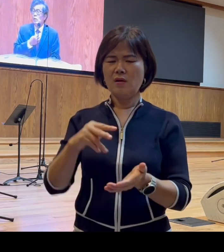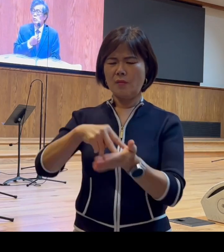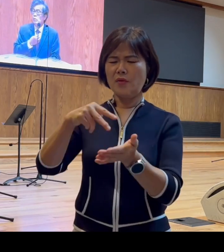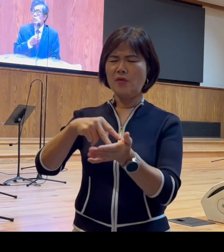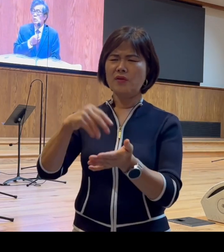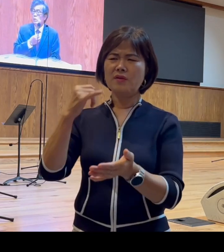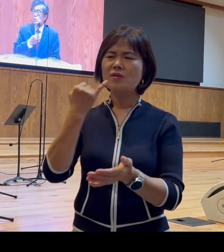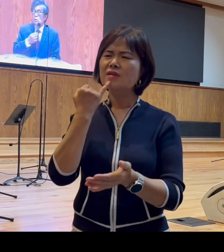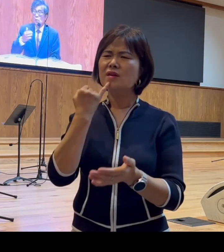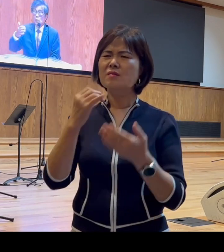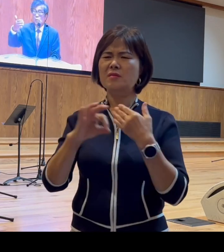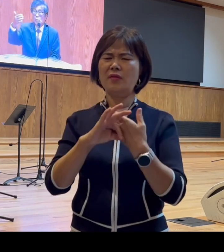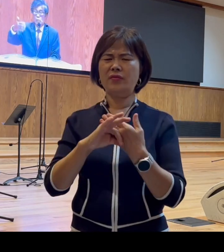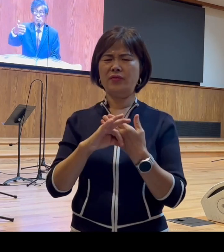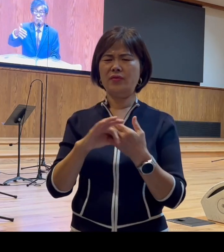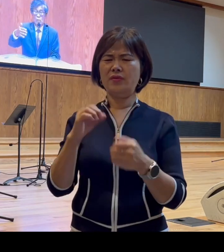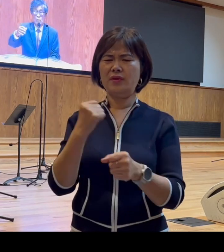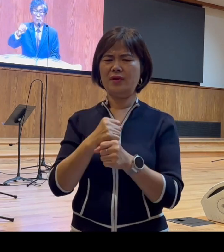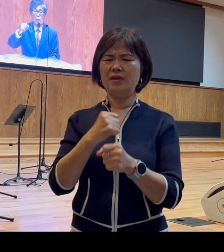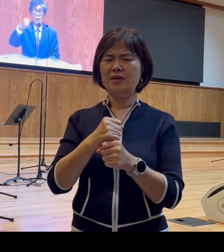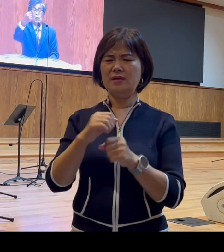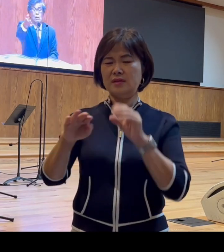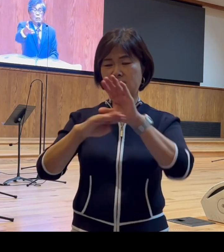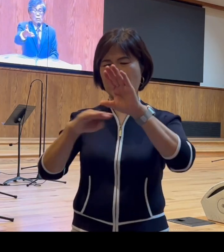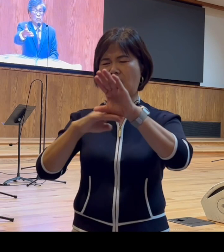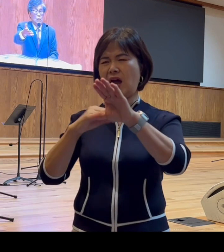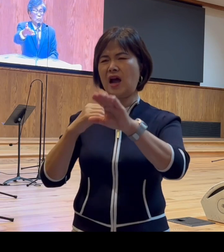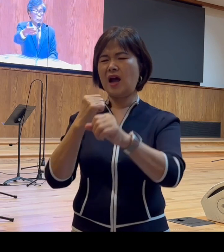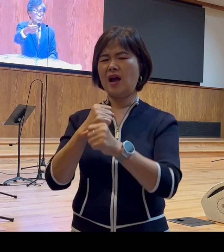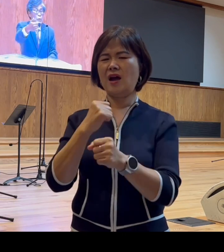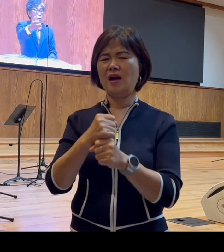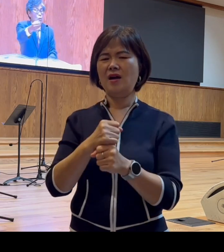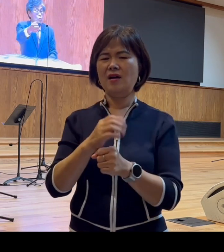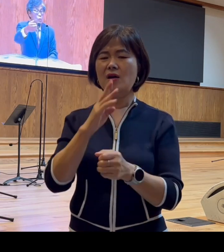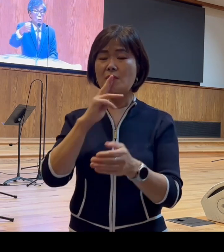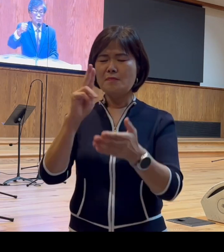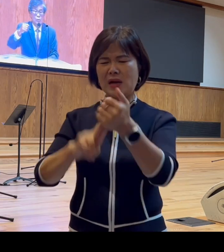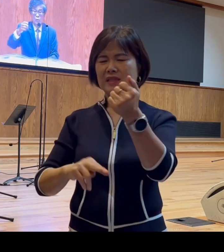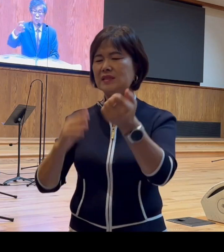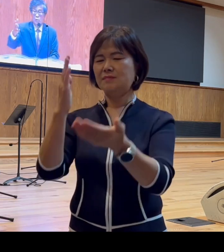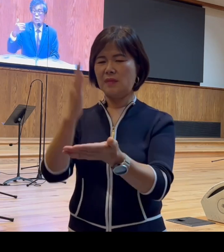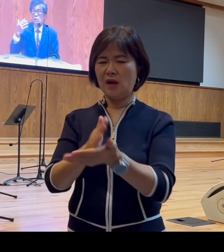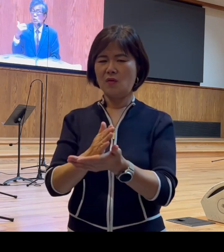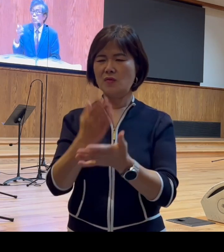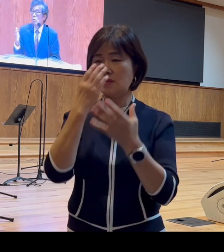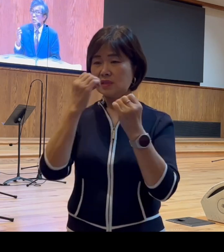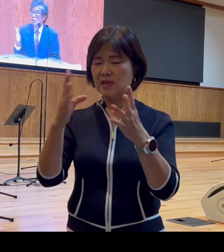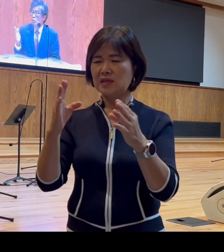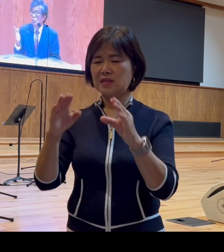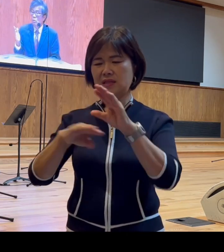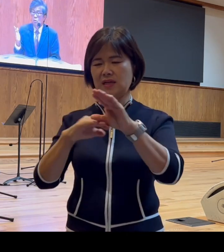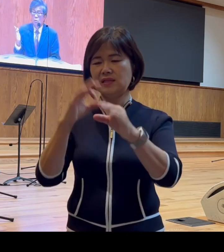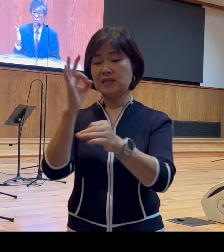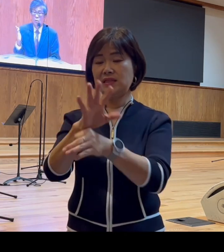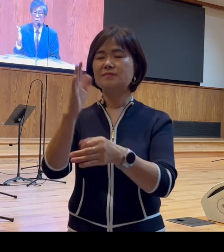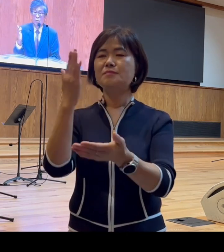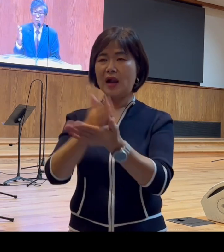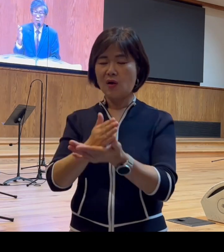형편이 웬만하면 그 차 이렇게 팔고 새 차 사고 그러는 게